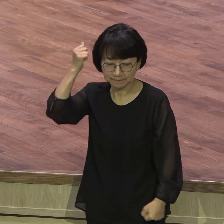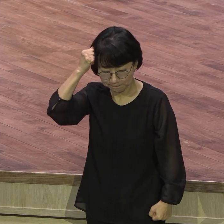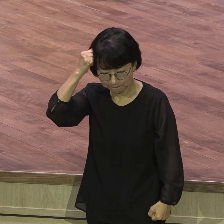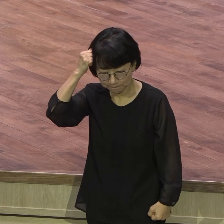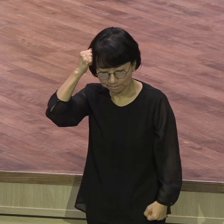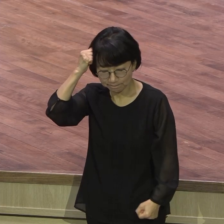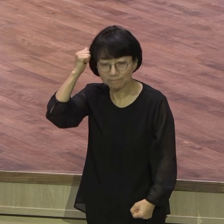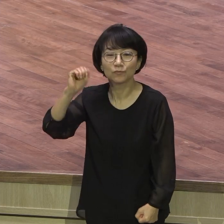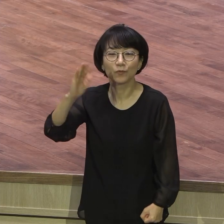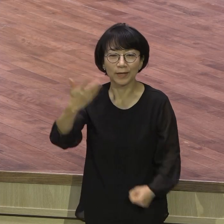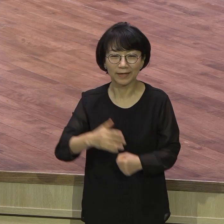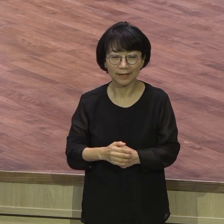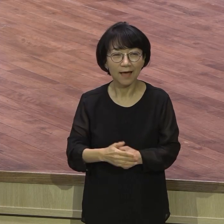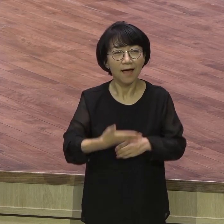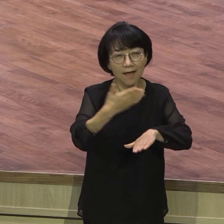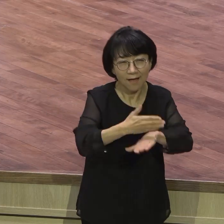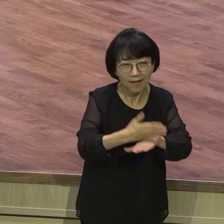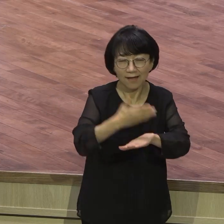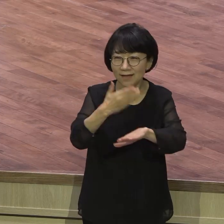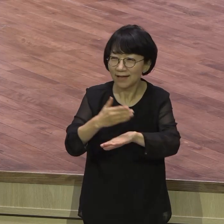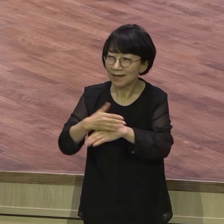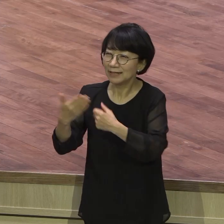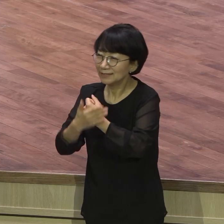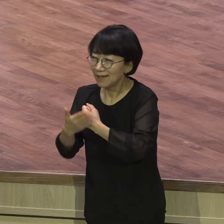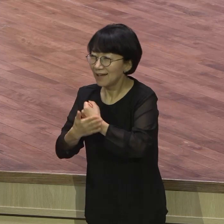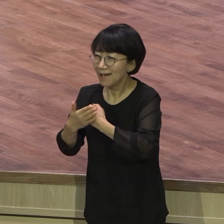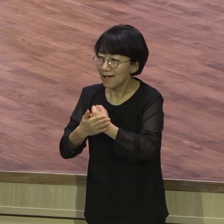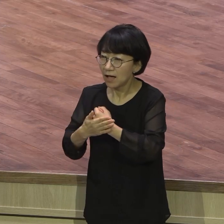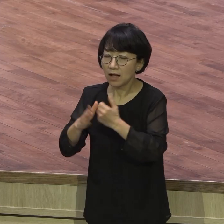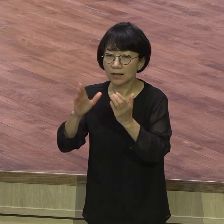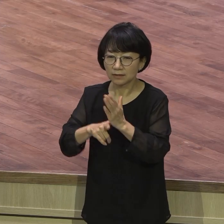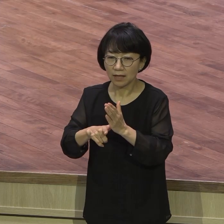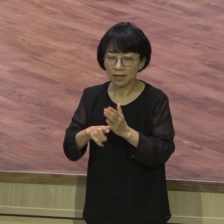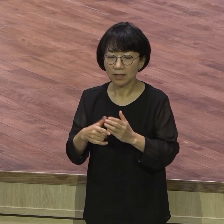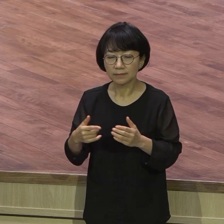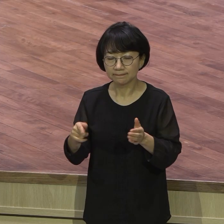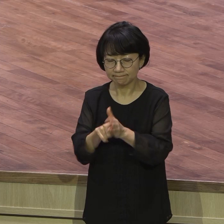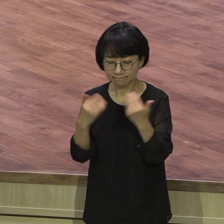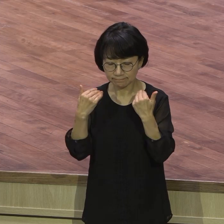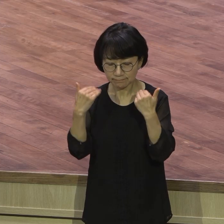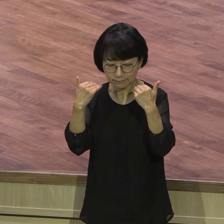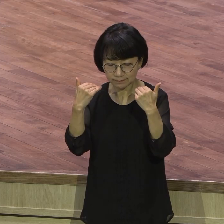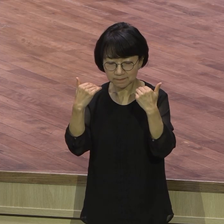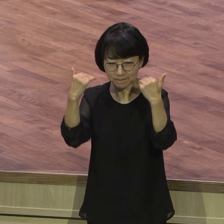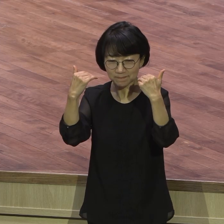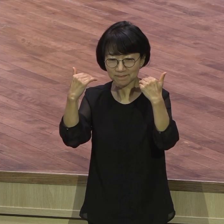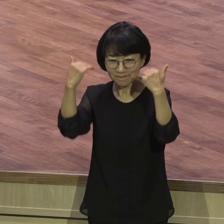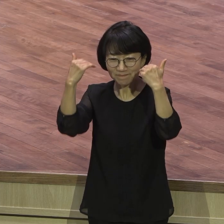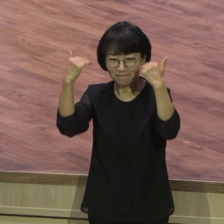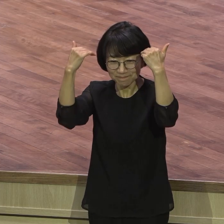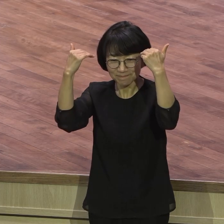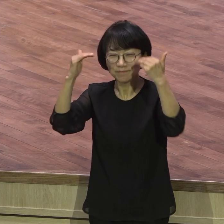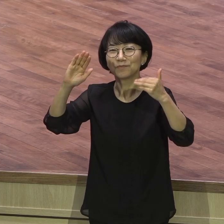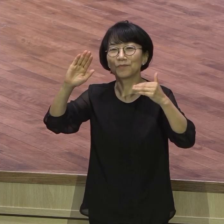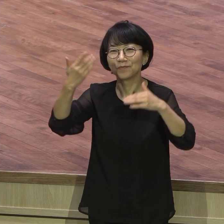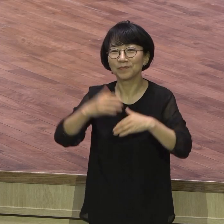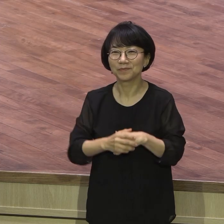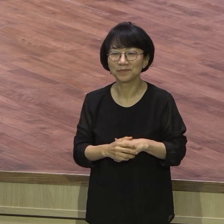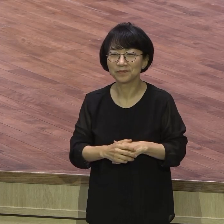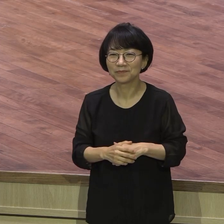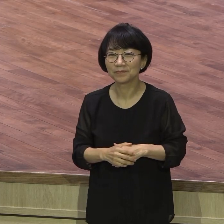이렇게 하면 영적으로 영적으로 성장이 성장이 지속돼요. 성장 모드로 바뀐다니까. 이 신앙 모드가 이리 되면요.